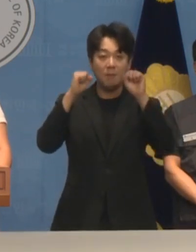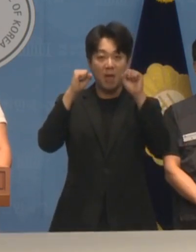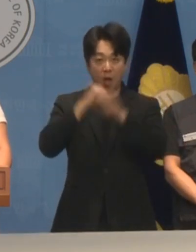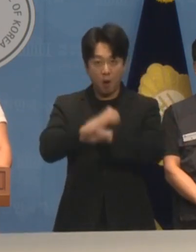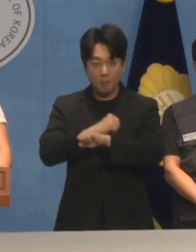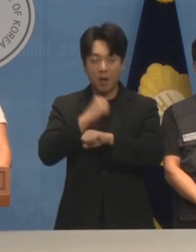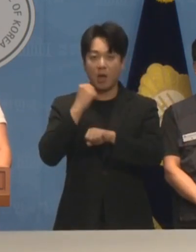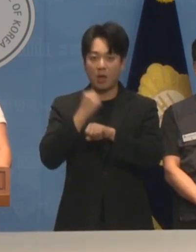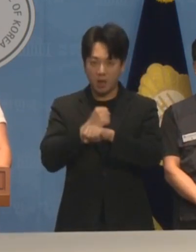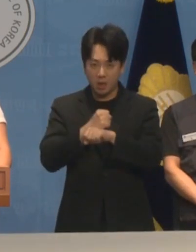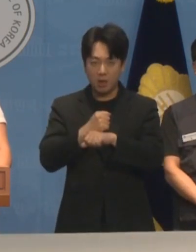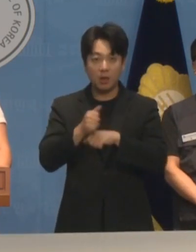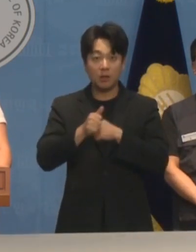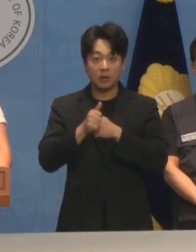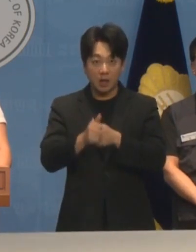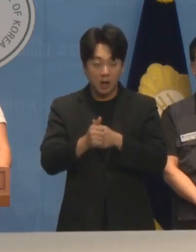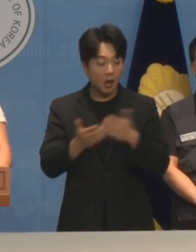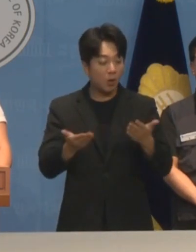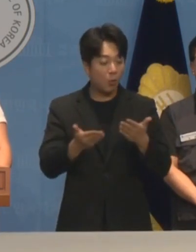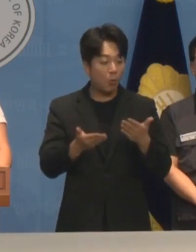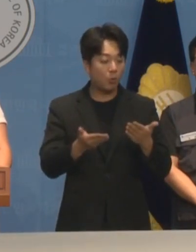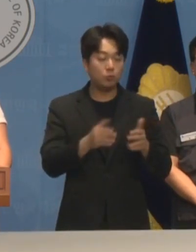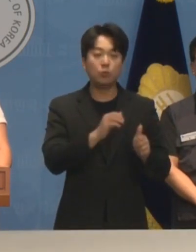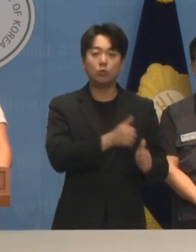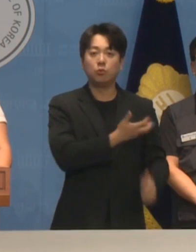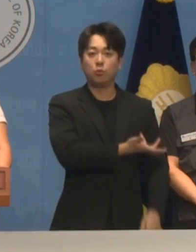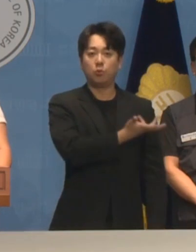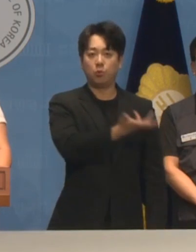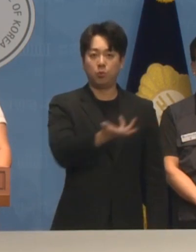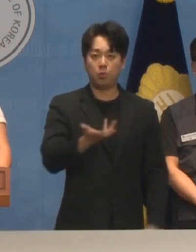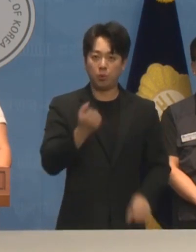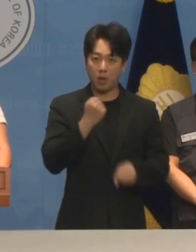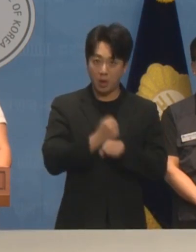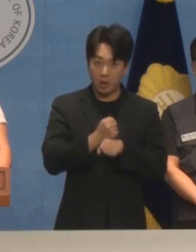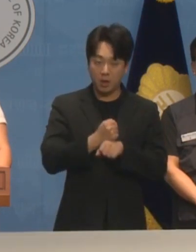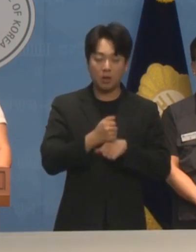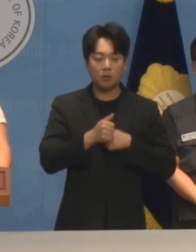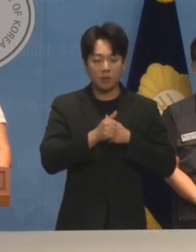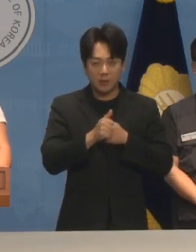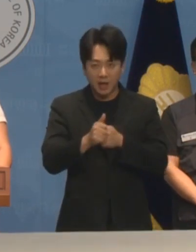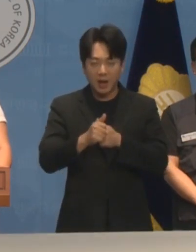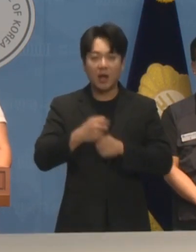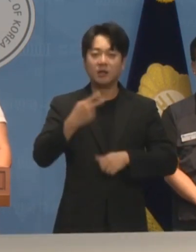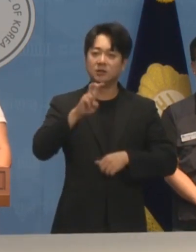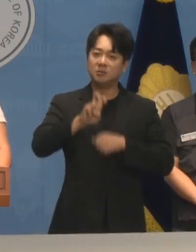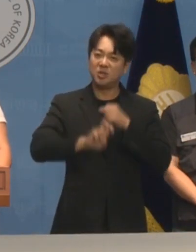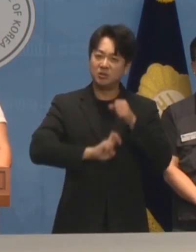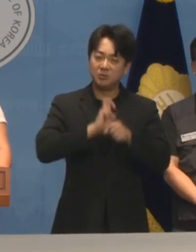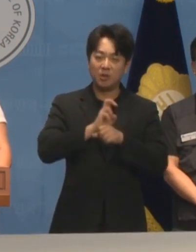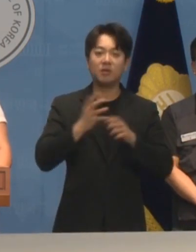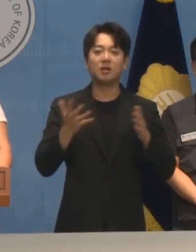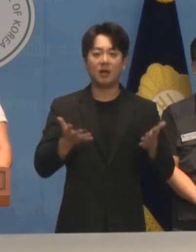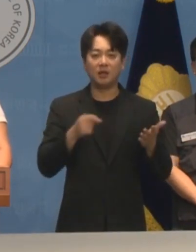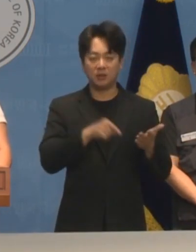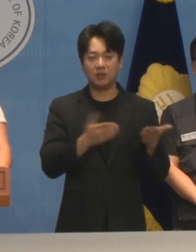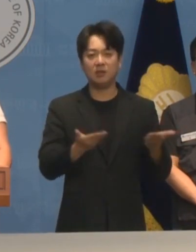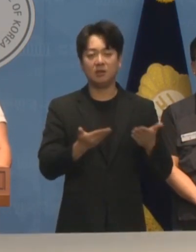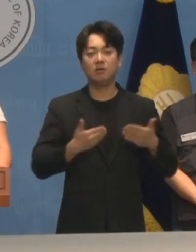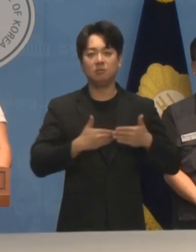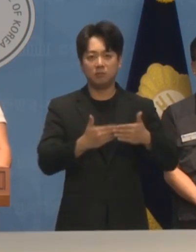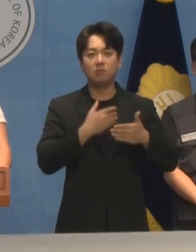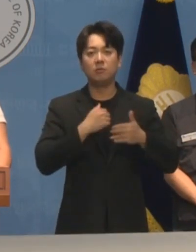및 타업체로의 전적을 통해 수십 년간 현대자동차 비정규직 노동자로 일하고 있습니다.